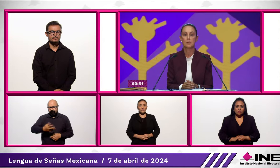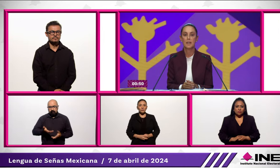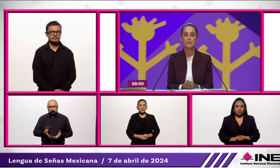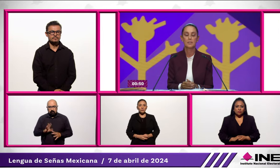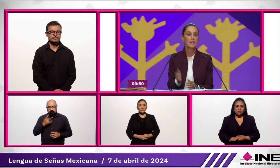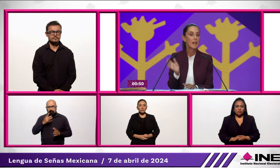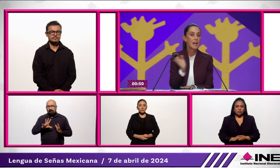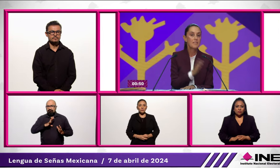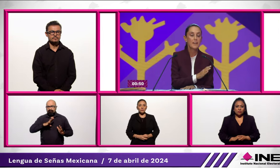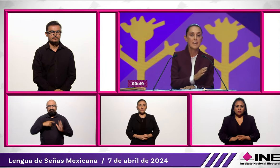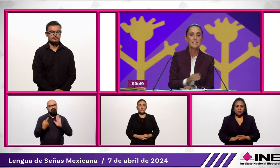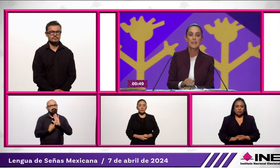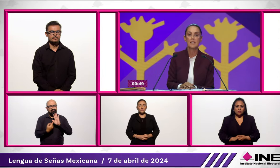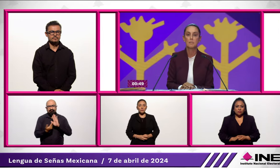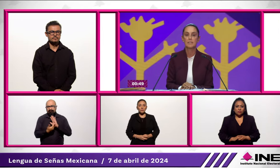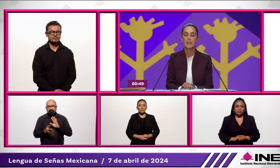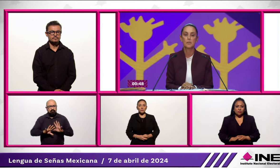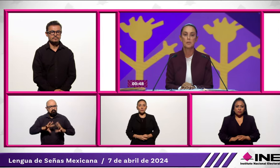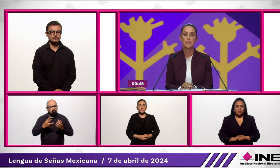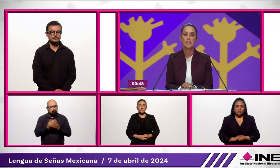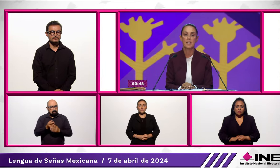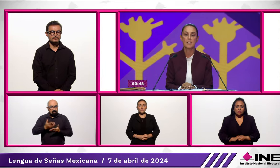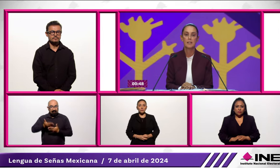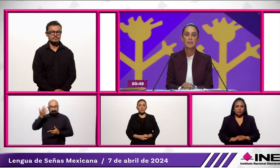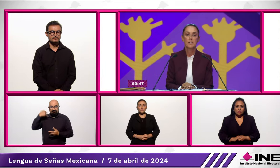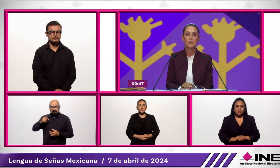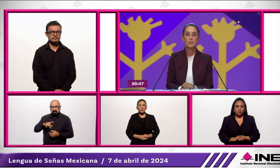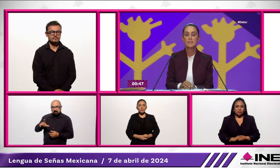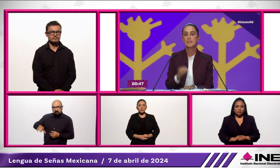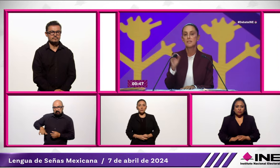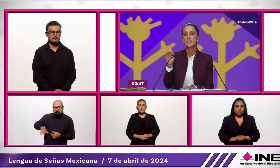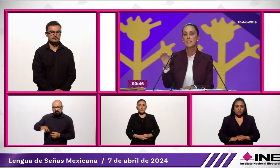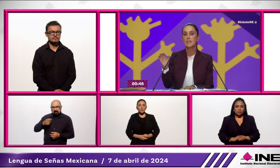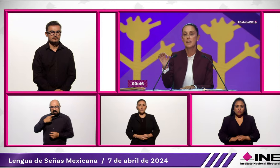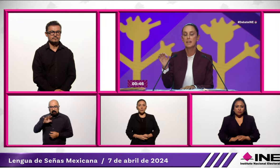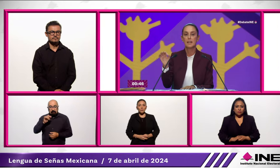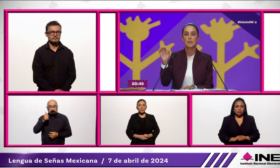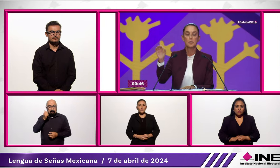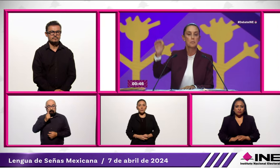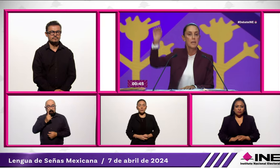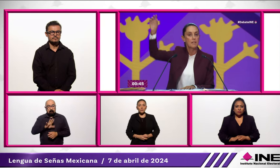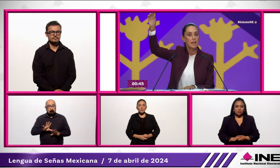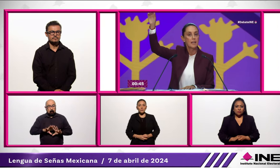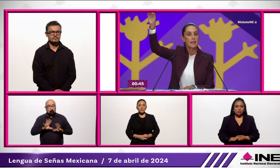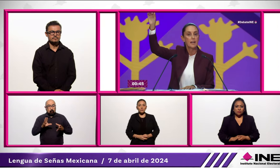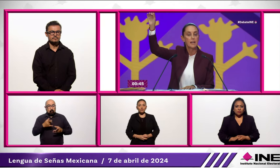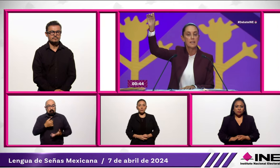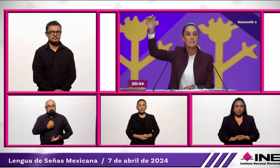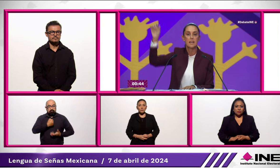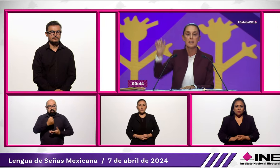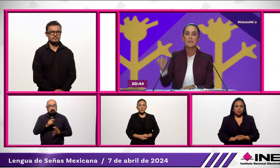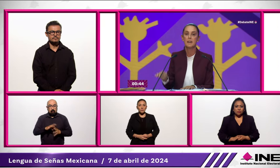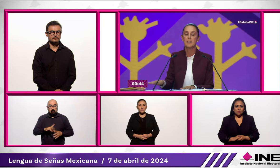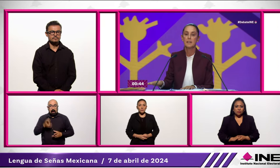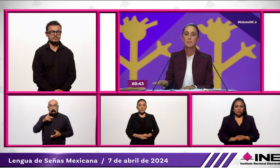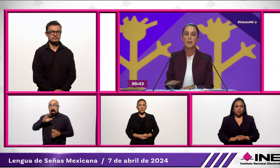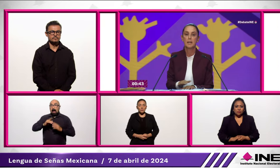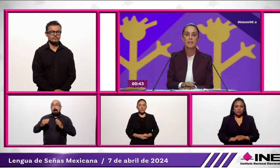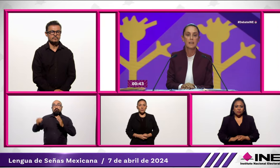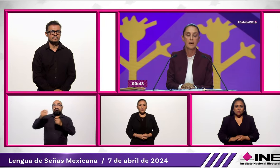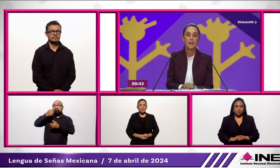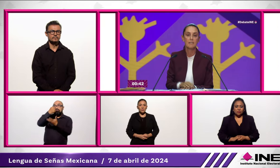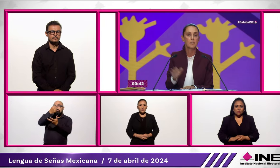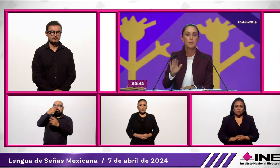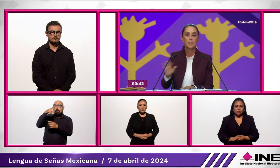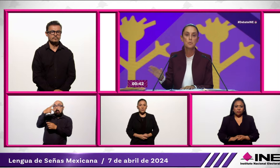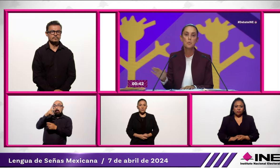demostrado resultados. A diferencia del pasado neoliberal, donde se definía que la economía había que regarla desde arriba para